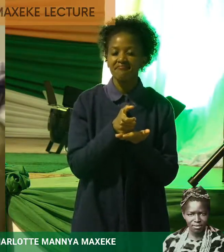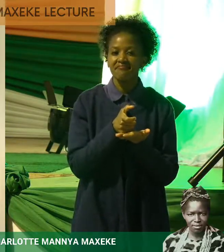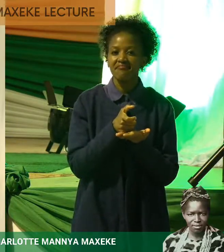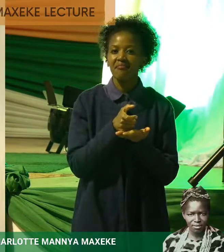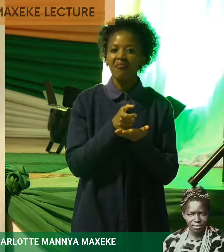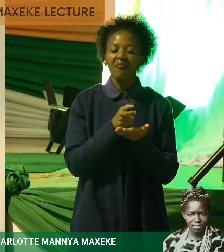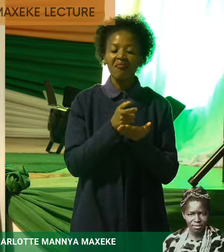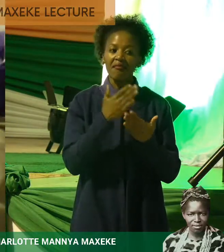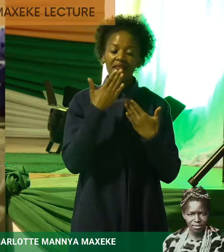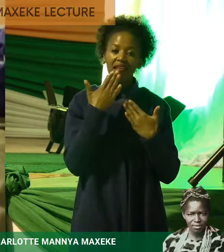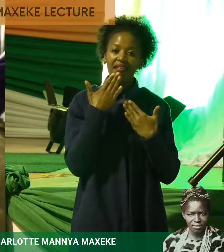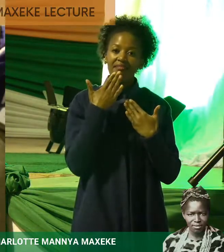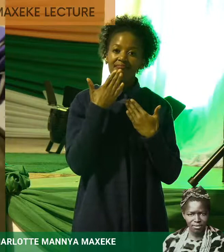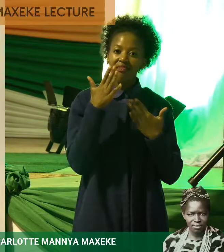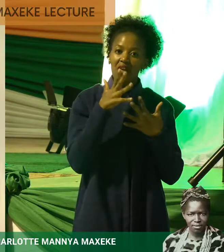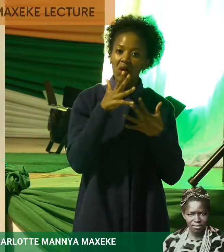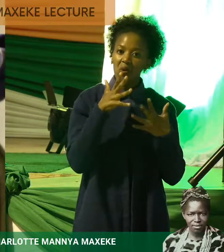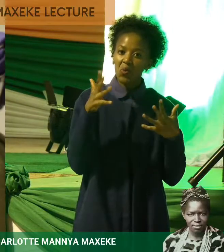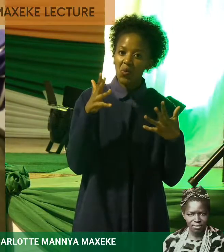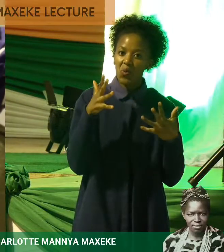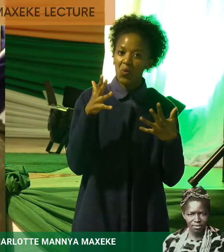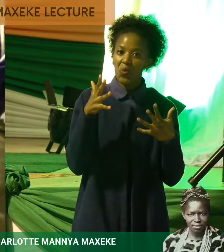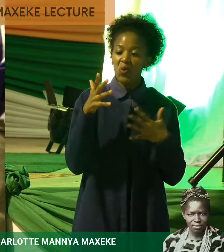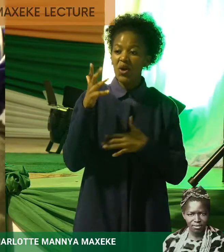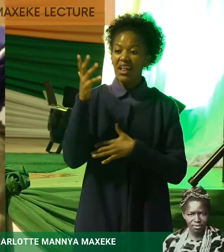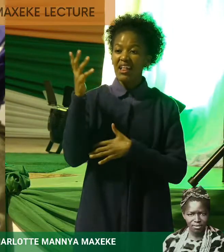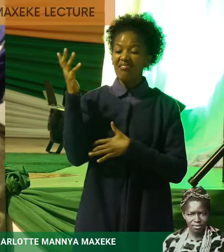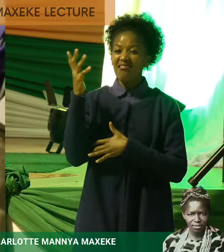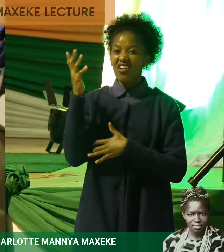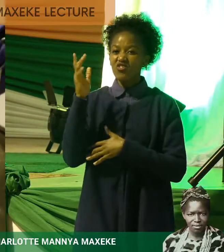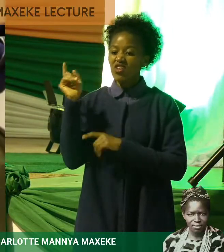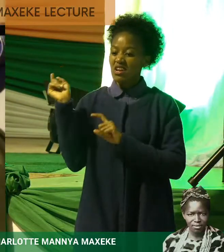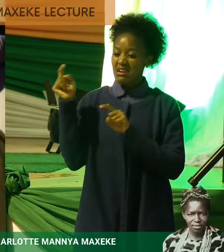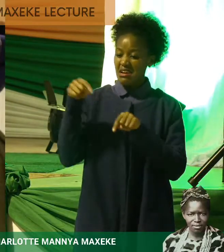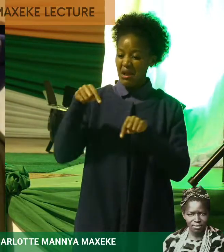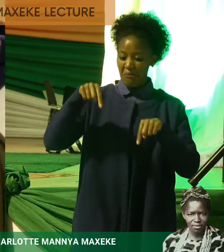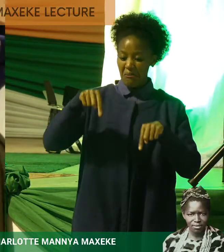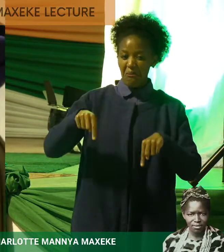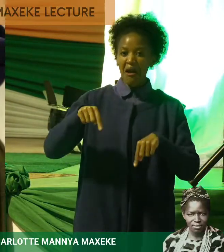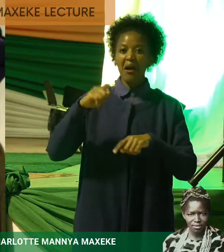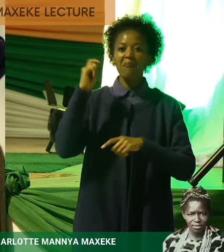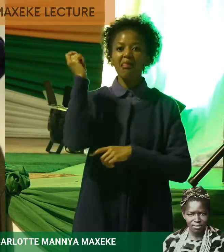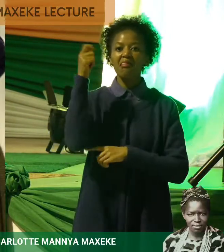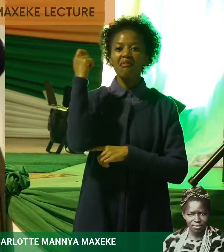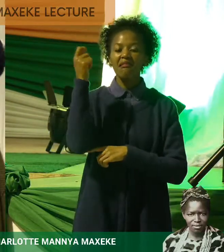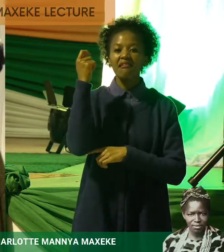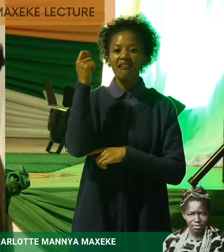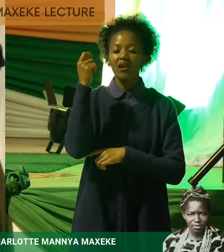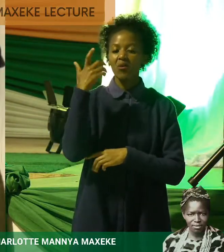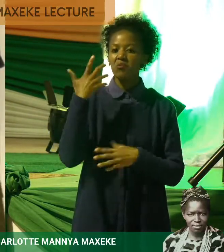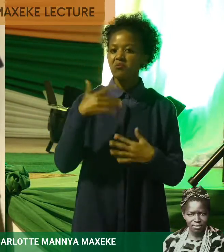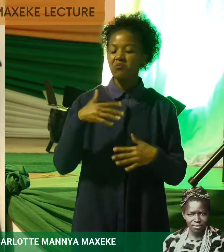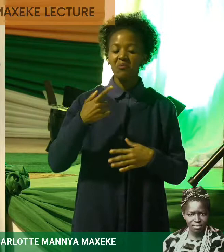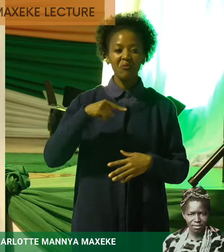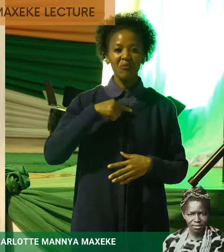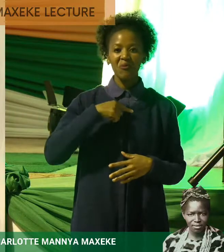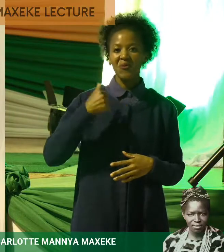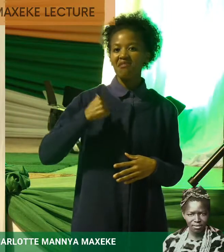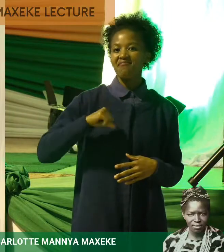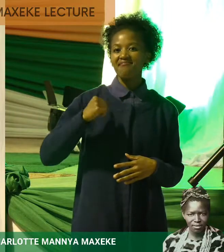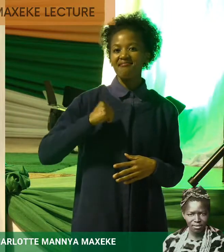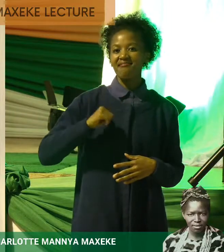Sibulela kakhulu ukuba ize i-lecture apha elalini. Sibe nethamsanqa kakhulu